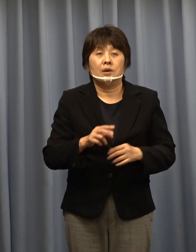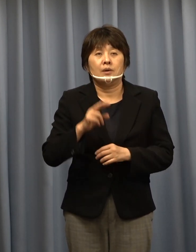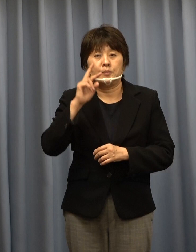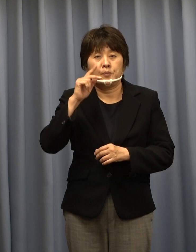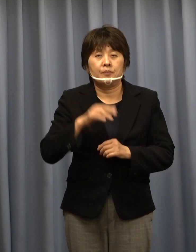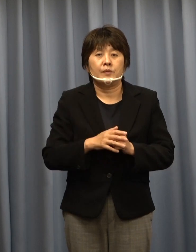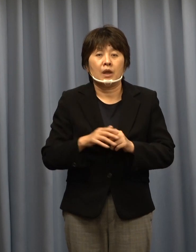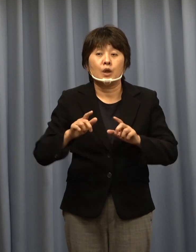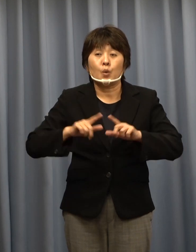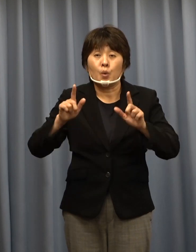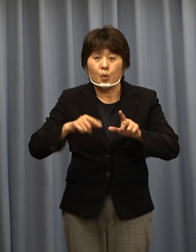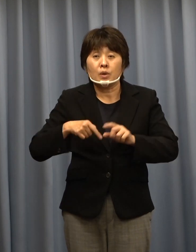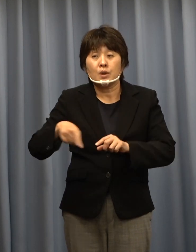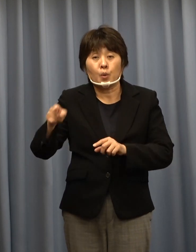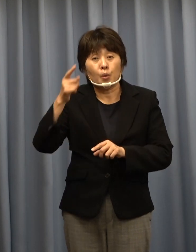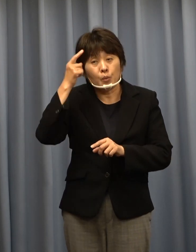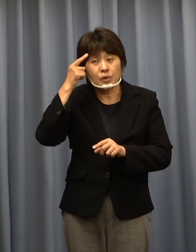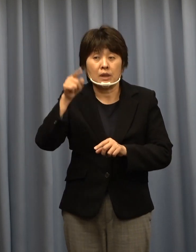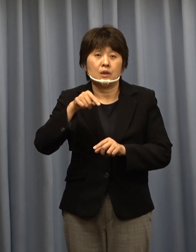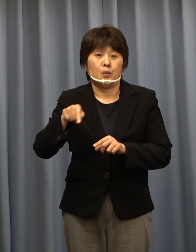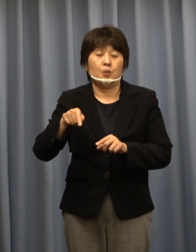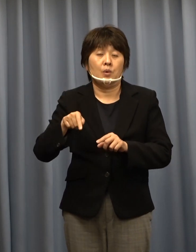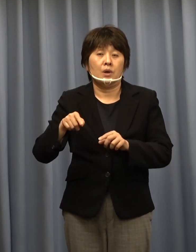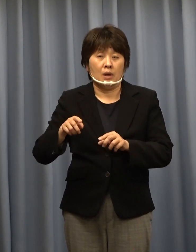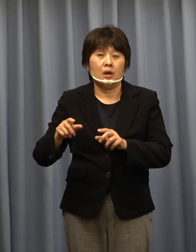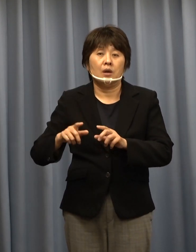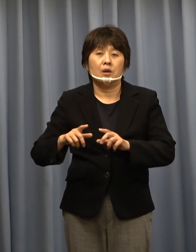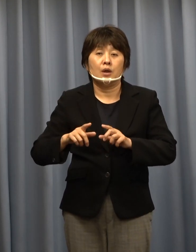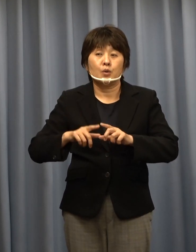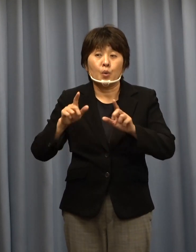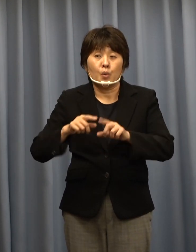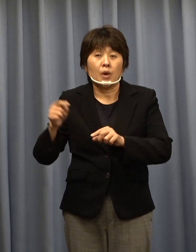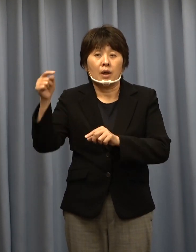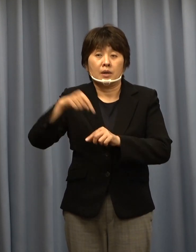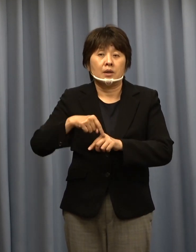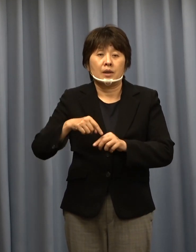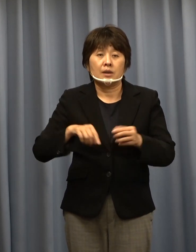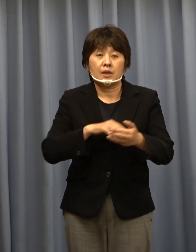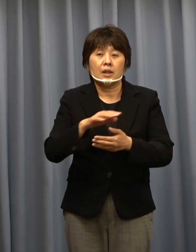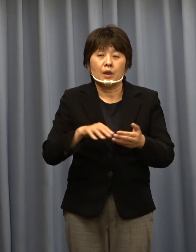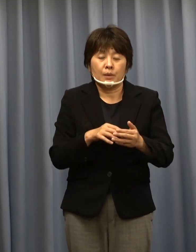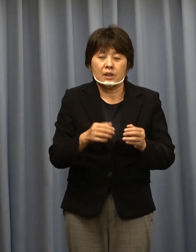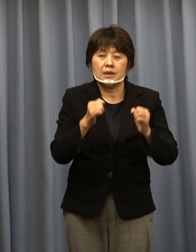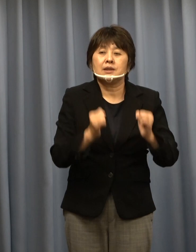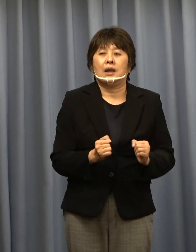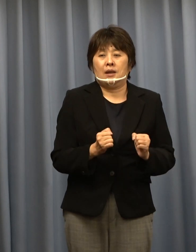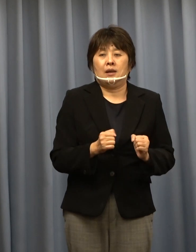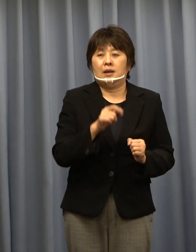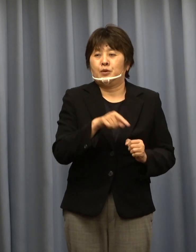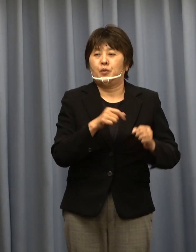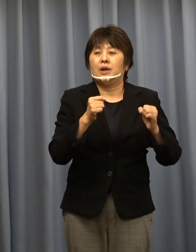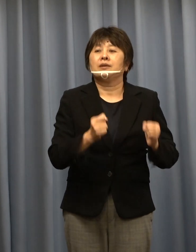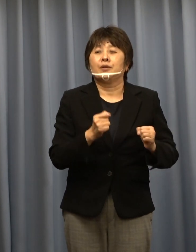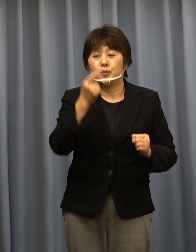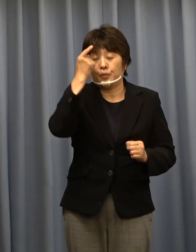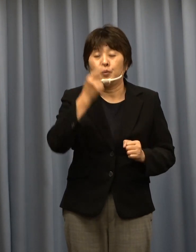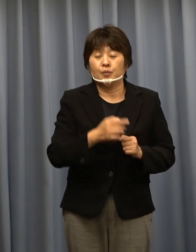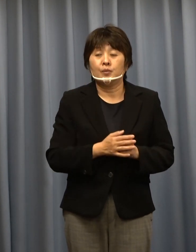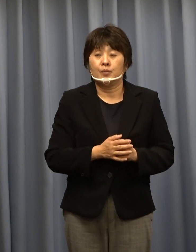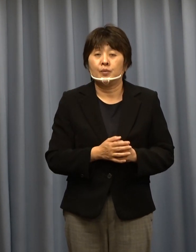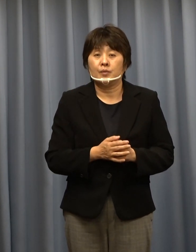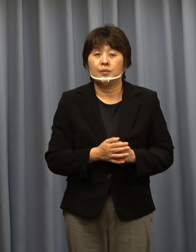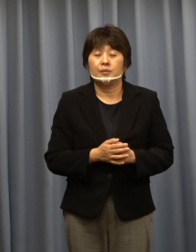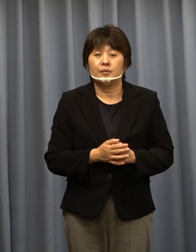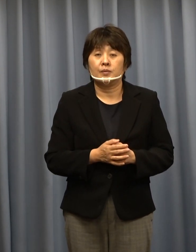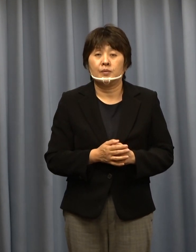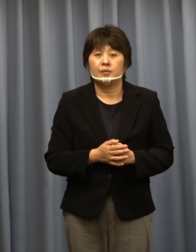東京に遊びに行こうと思った人が東京から来たのではなくて埼玉県にとどまった、こういった人もいたのではないかと、こういう指摘も今日はいただ